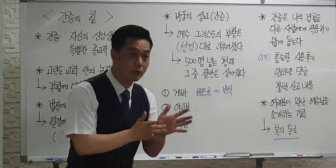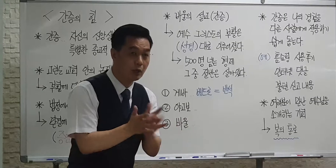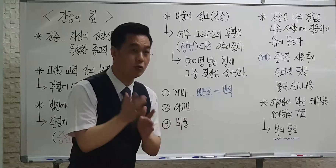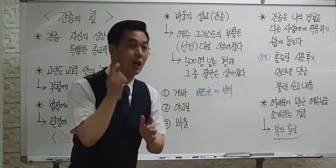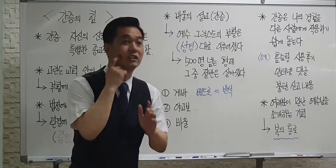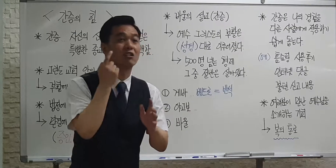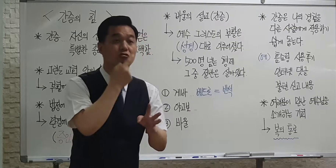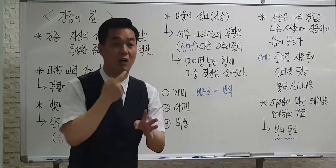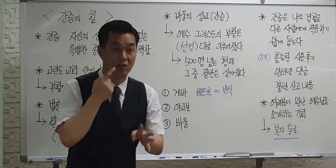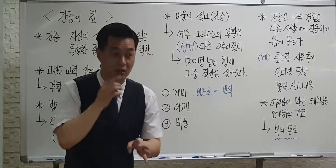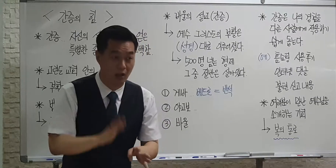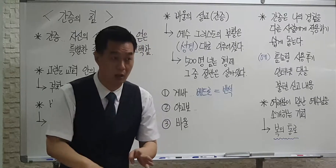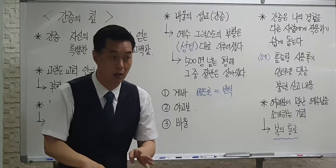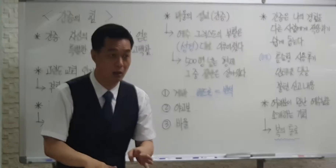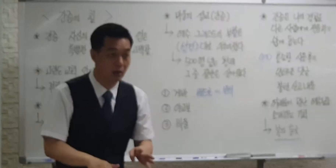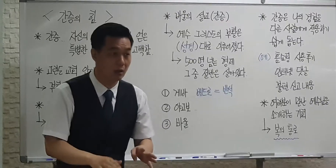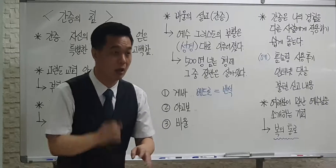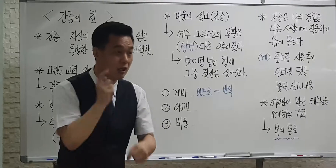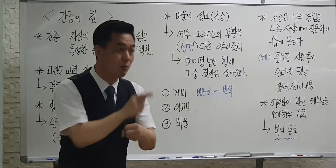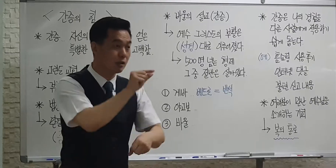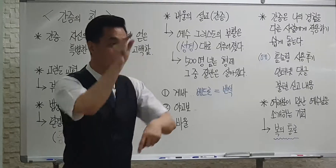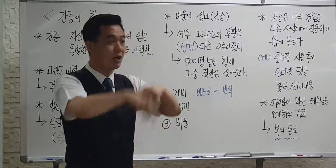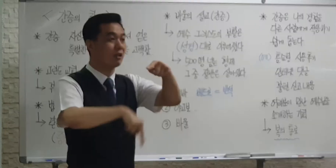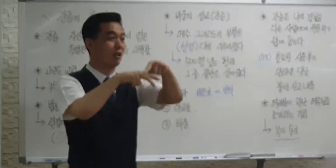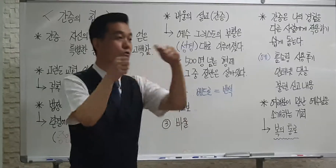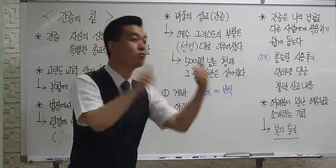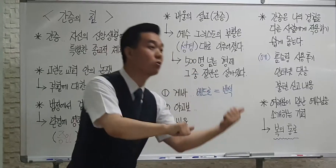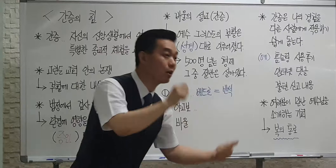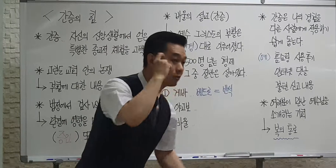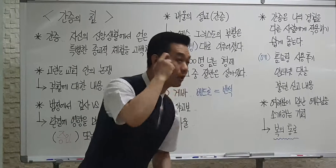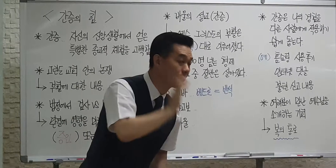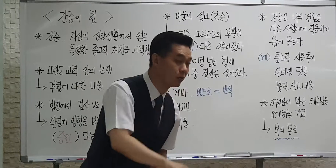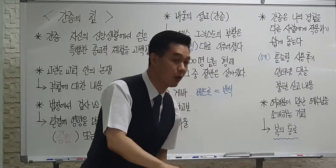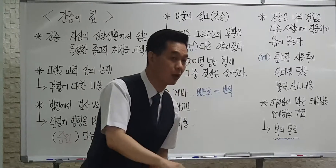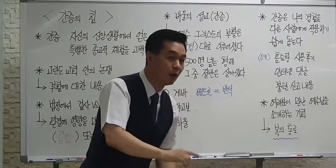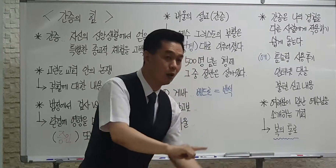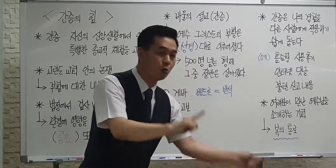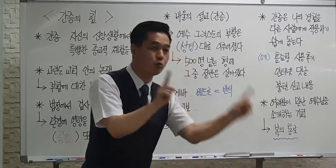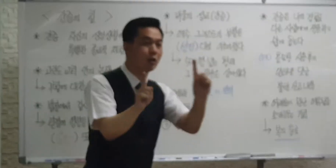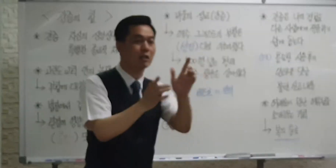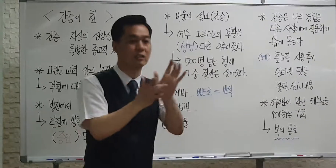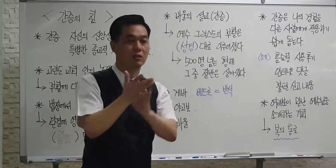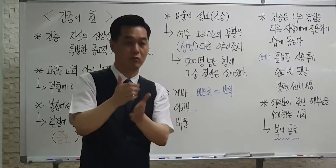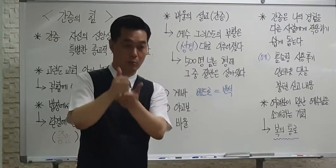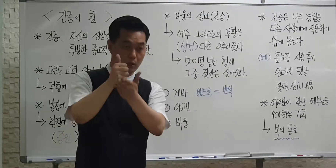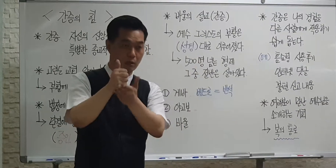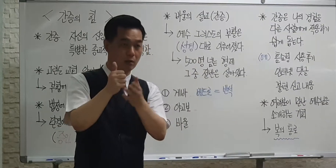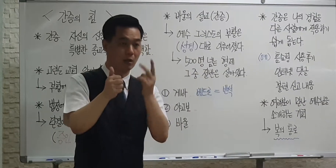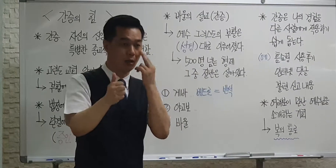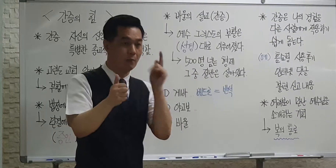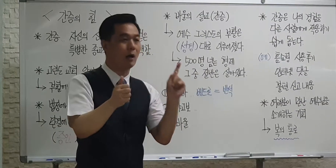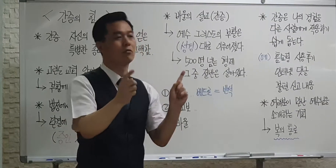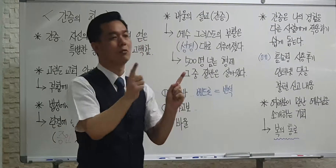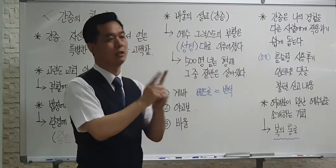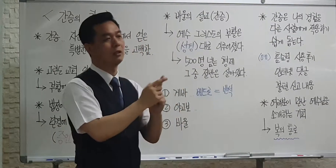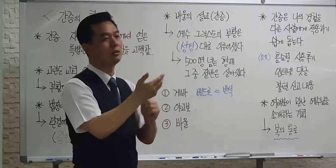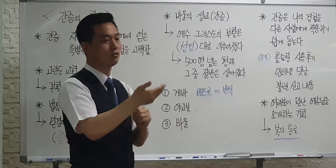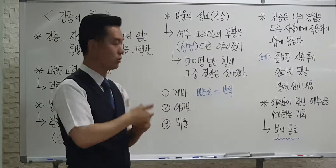예수는 가짜인 줄 알았는데, 이미 십자가에 달려 죽었다고 생각했는데 부활하신 예수님이 바울을 만나주신 거예요.